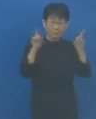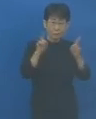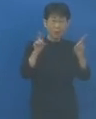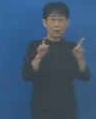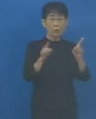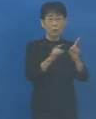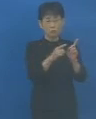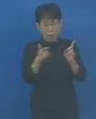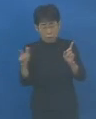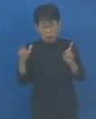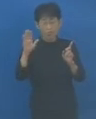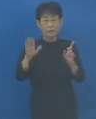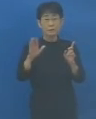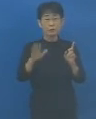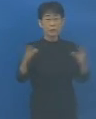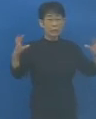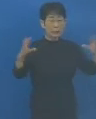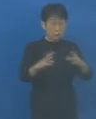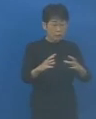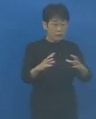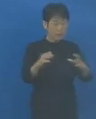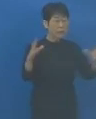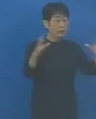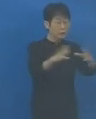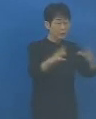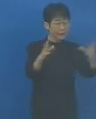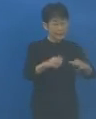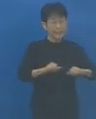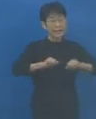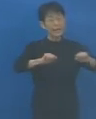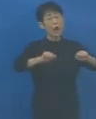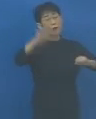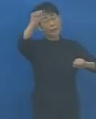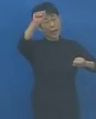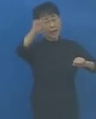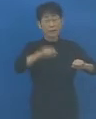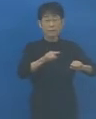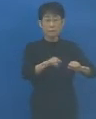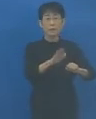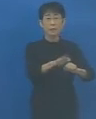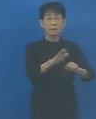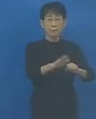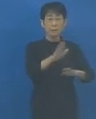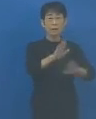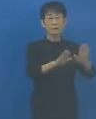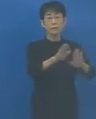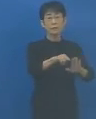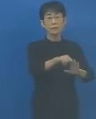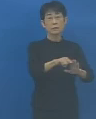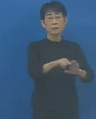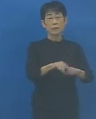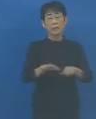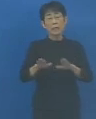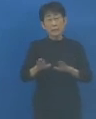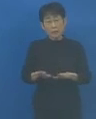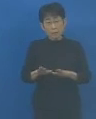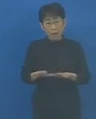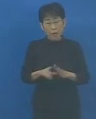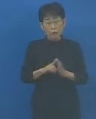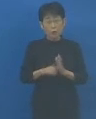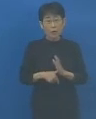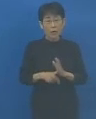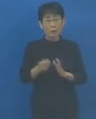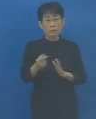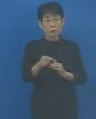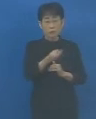。集まってみんなでやろうぜっていうのはやっぱりあるんですね。でそういうのは今の時期は少